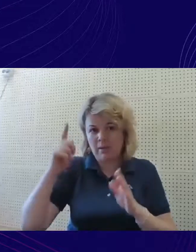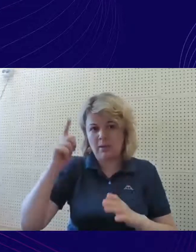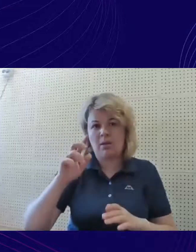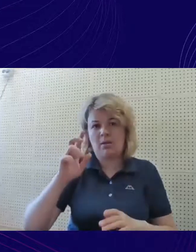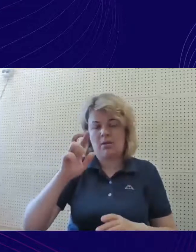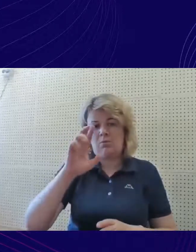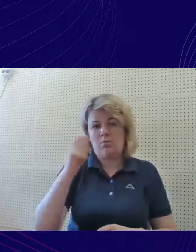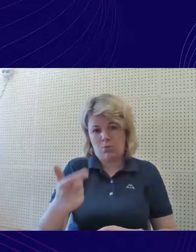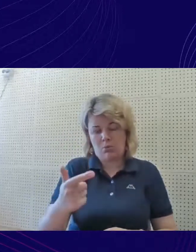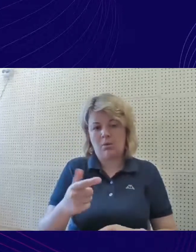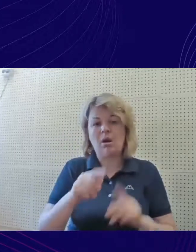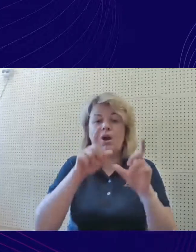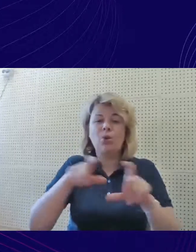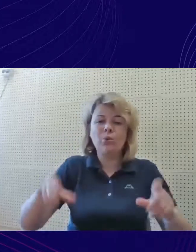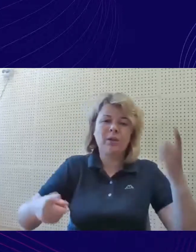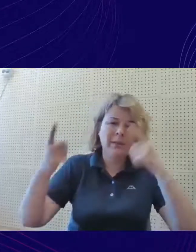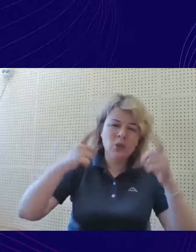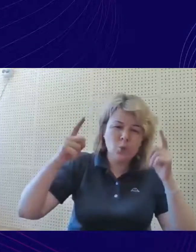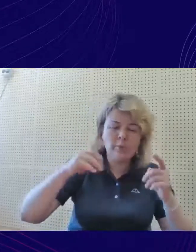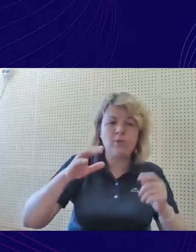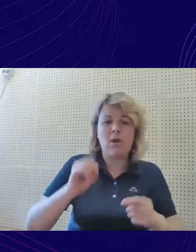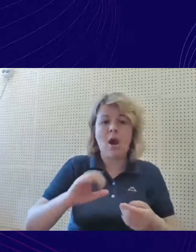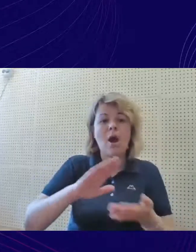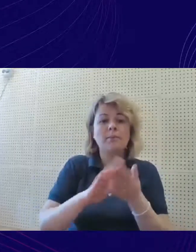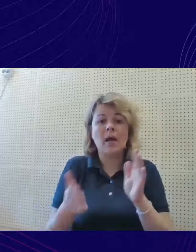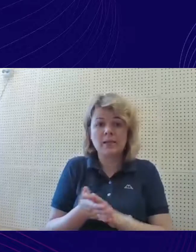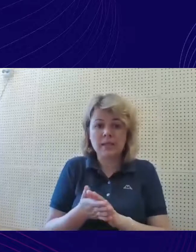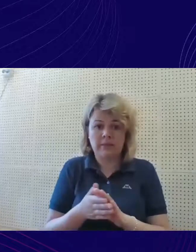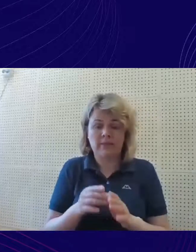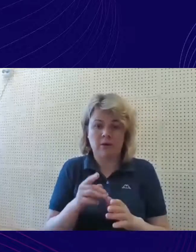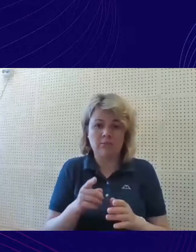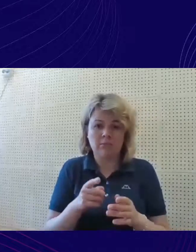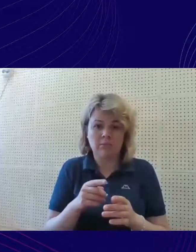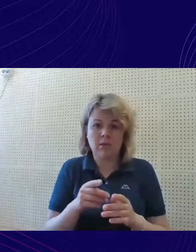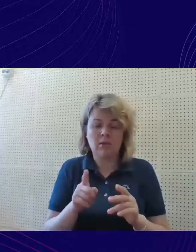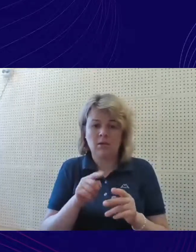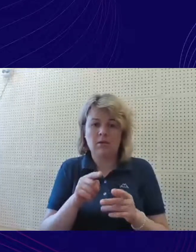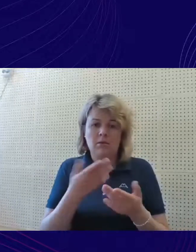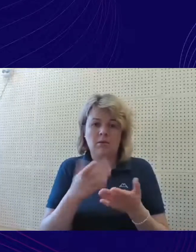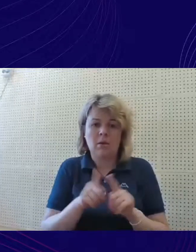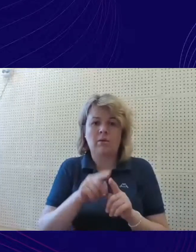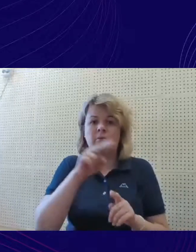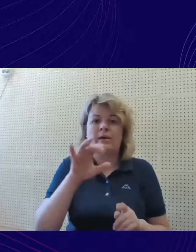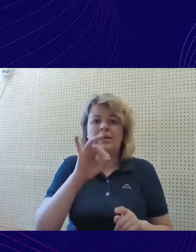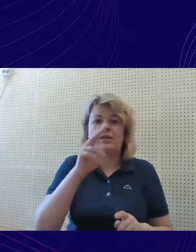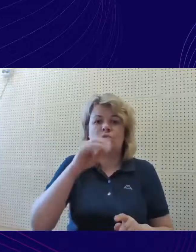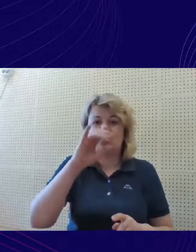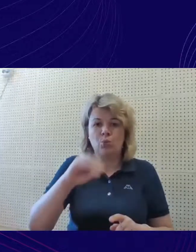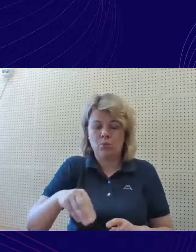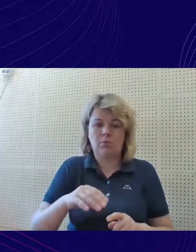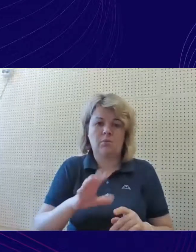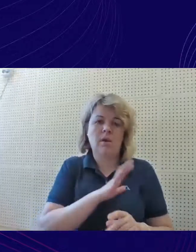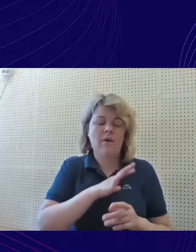люди придумывают, а обстоятельства диктуют. То вдруг выясняется, что актриса оказывается беременна, и